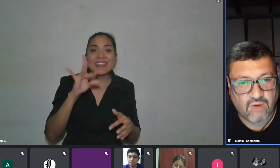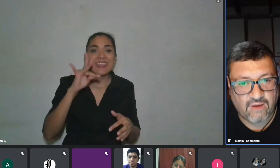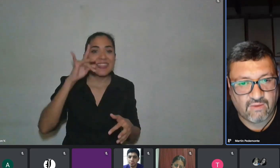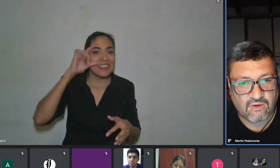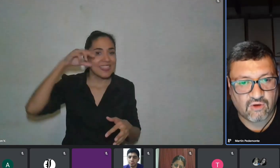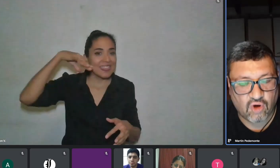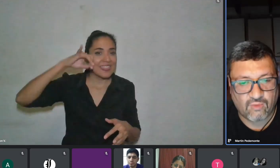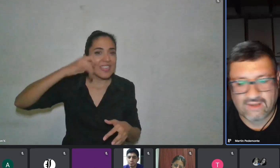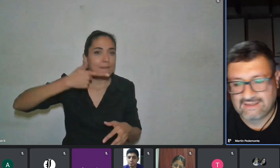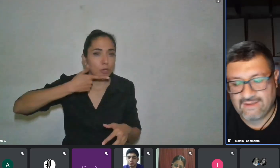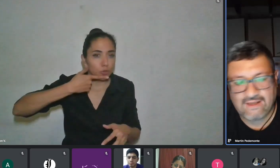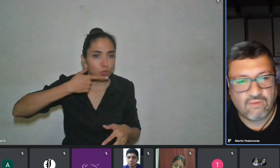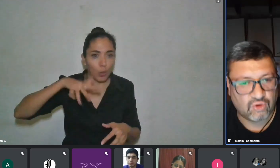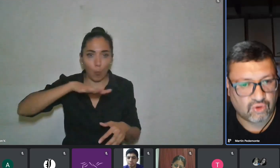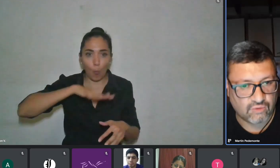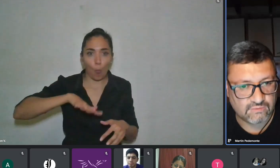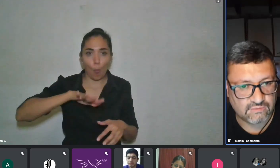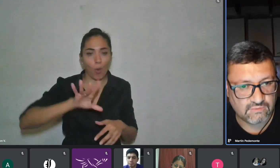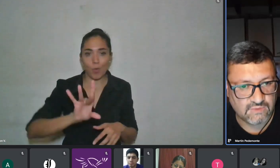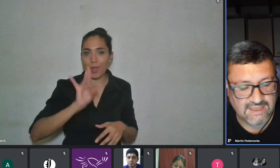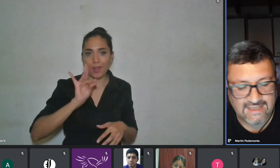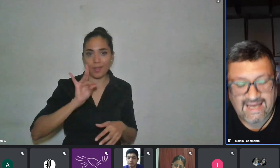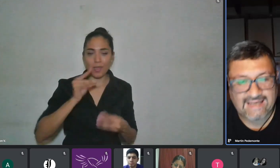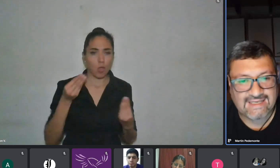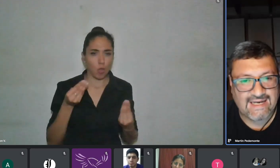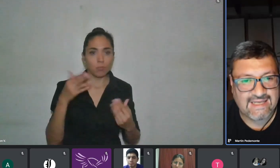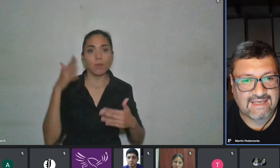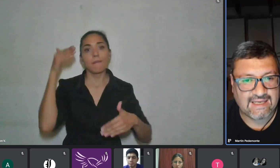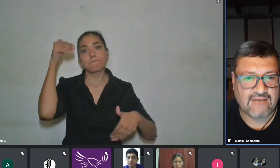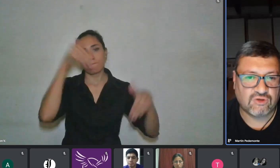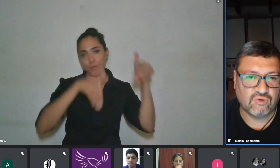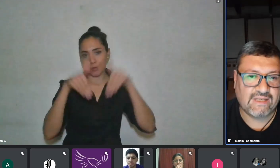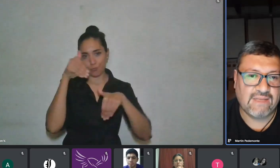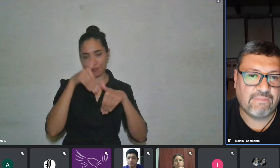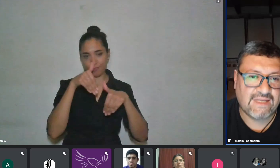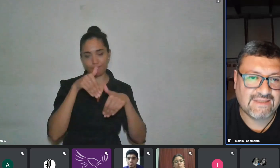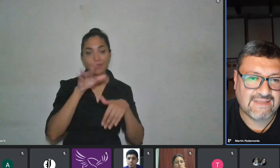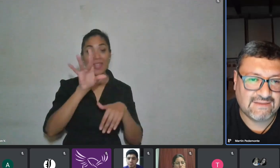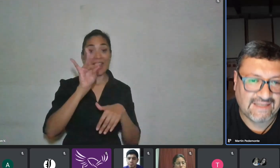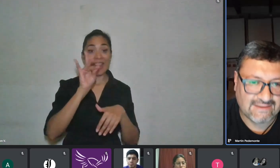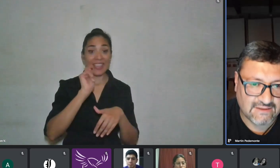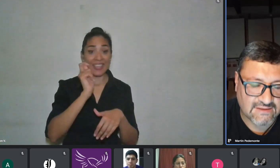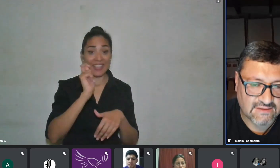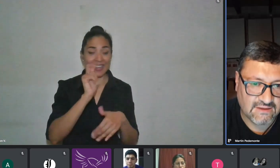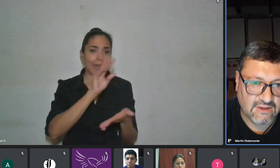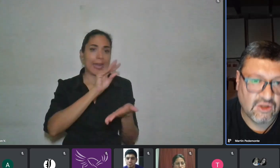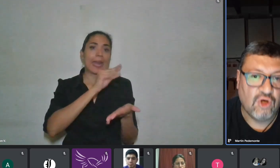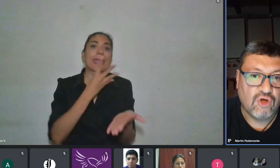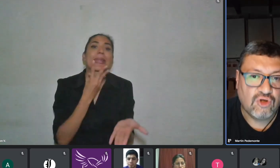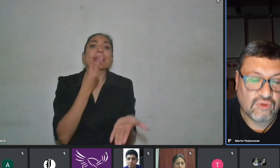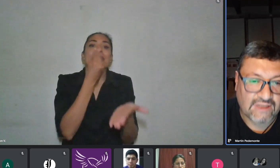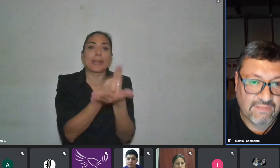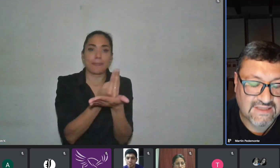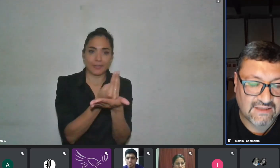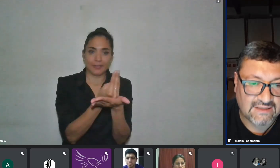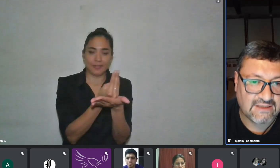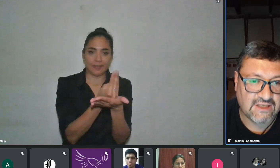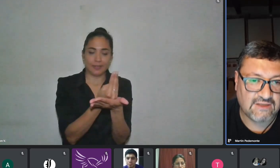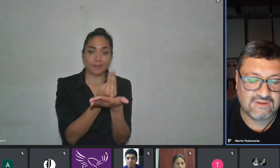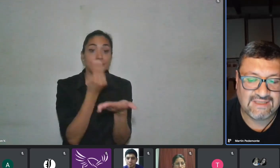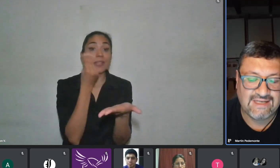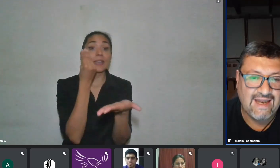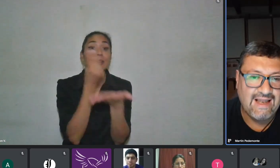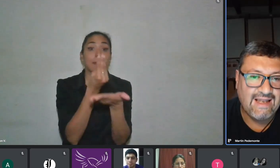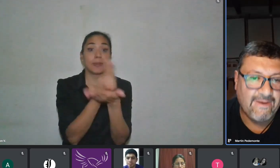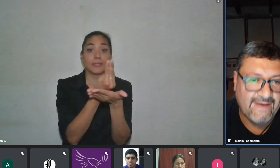elige el pueblo. ¿Cómo? A través del voto. ¿A quién elige? A sus representantes. Sus